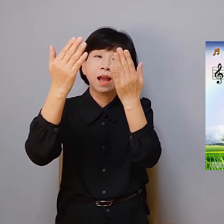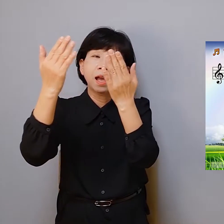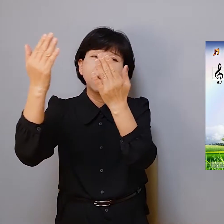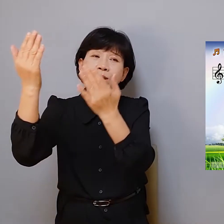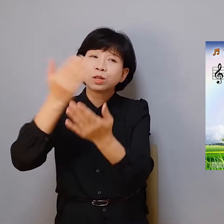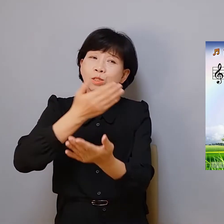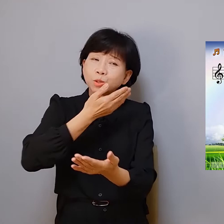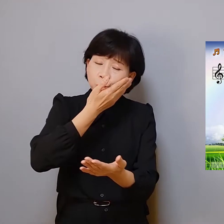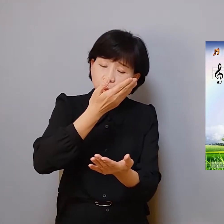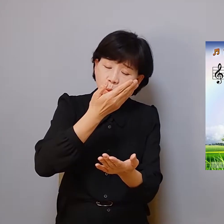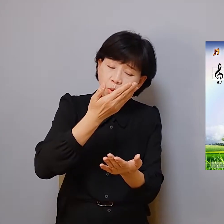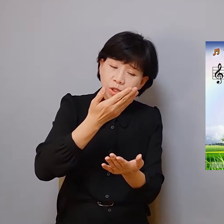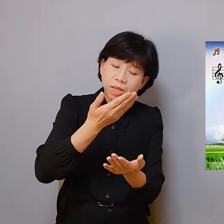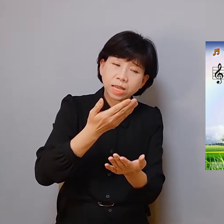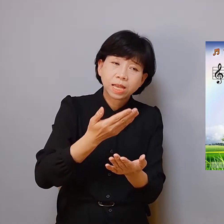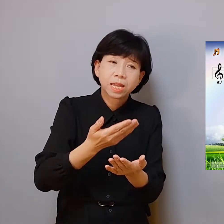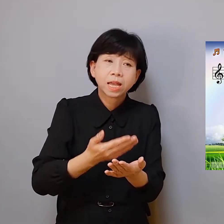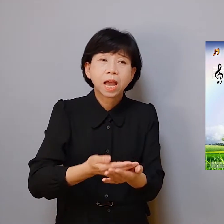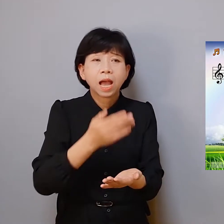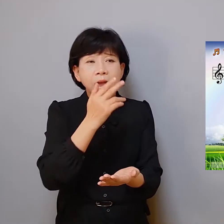드립니다.